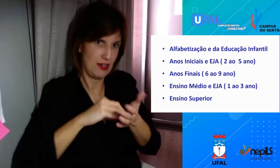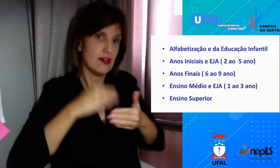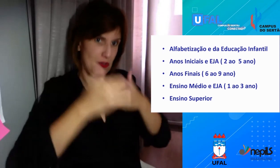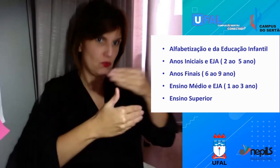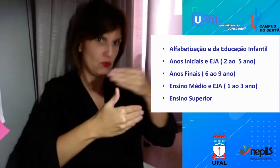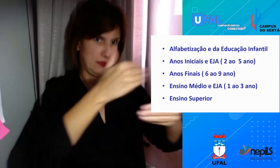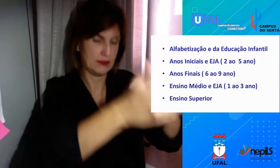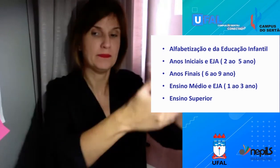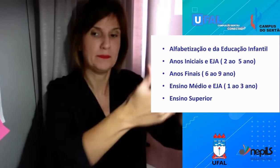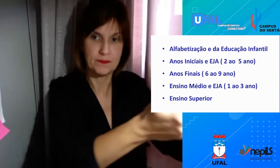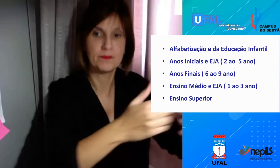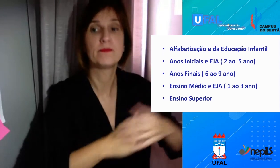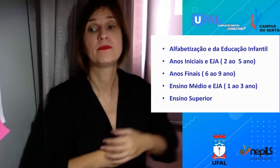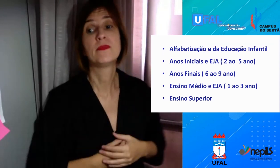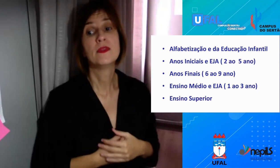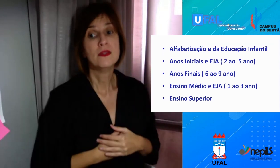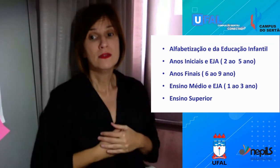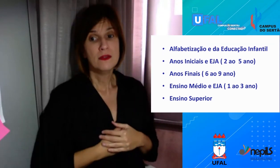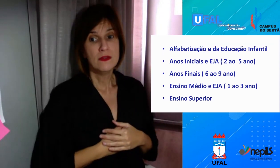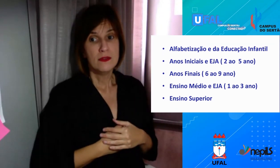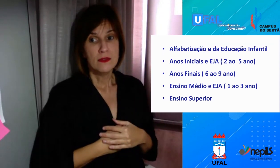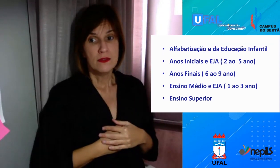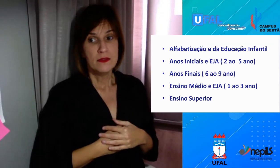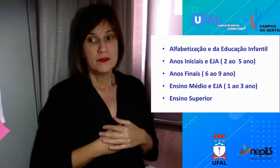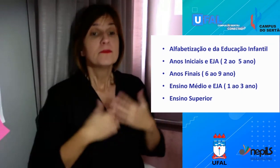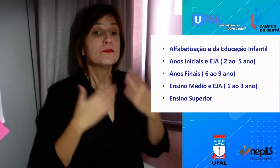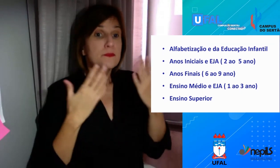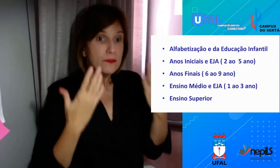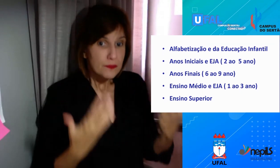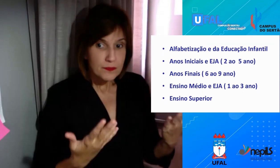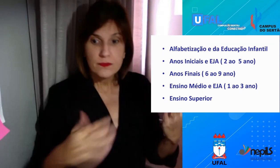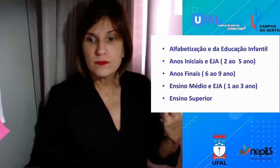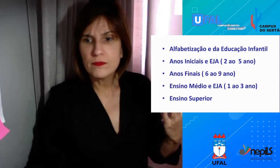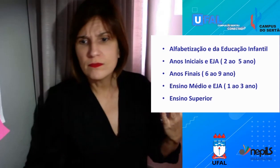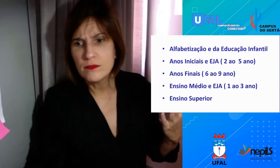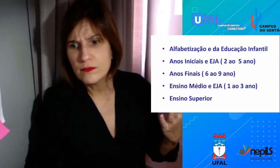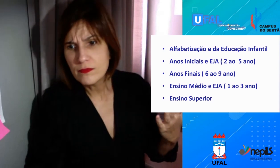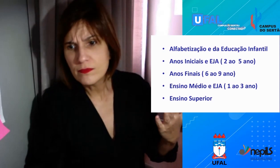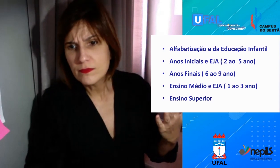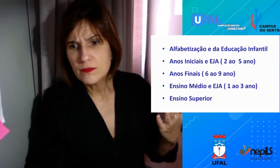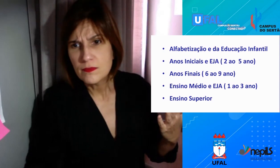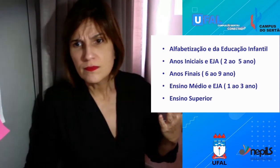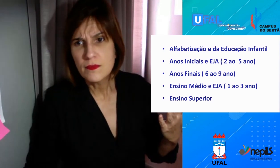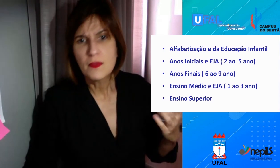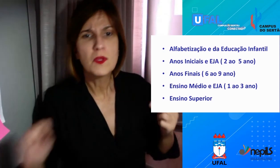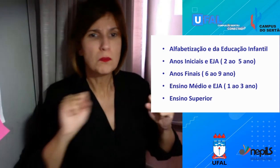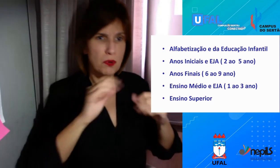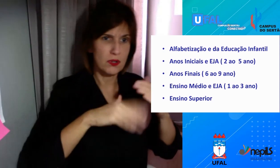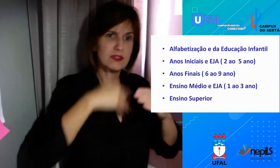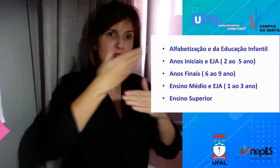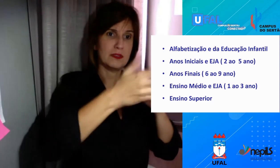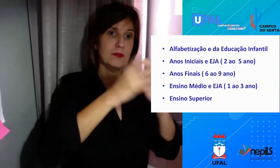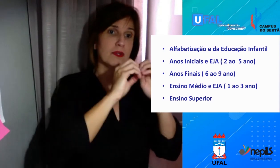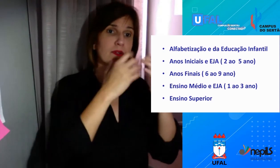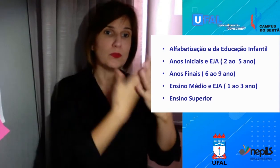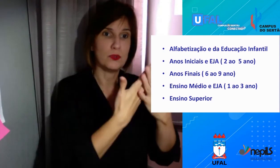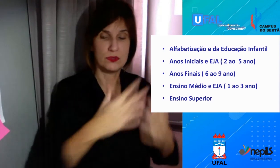equipes tiverem concluído seus trabalhos, nós faremos, então, essa costura dos dois trabalhos para que eles possam